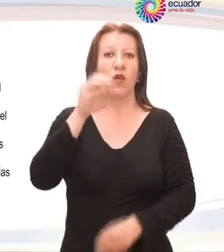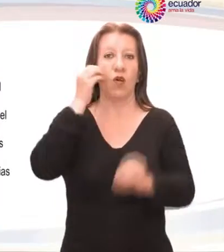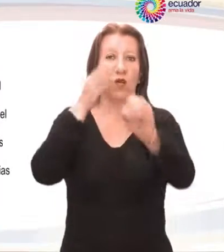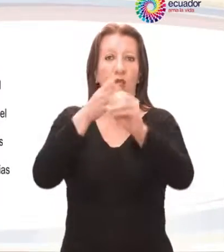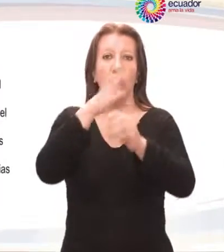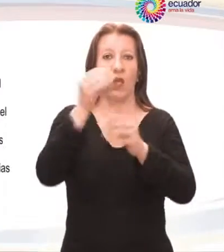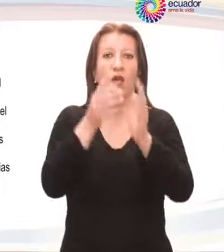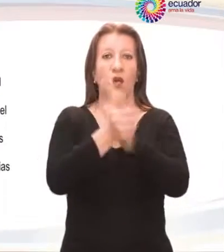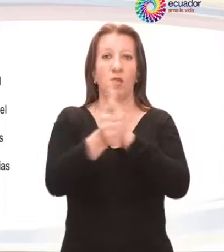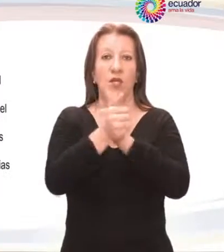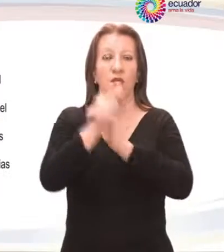dependencia.